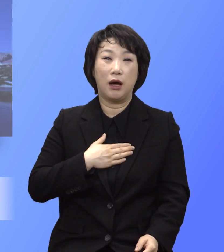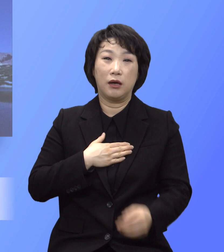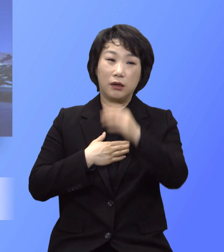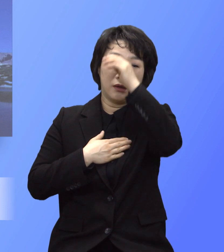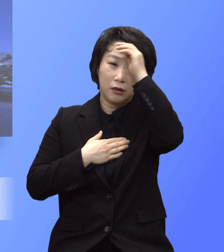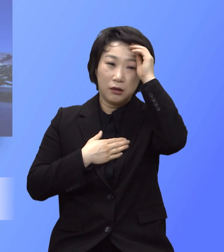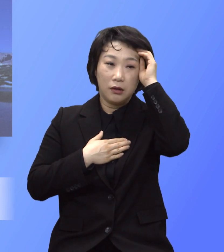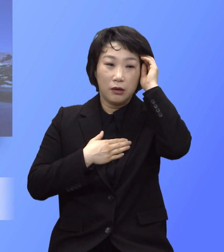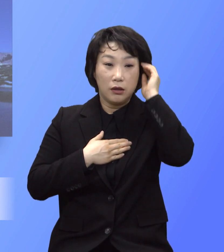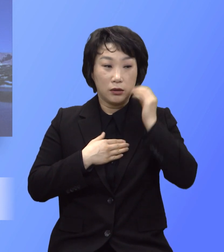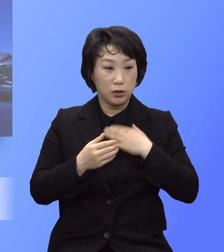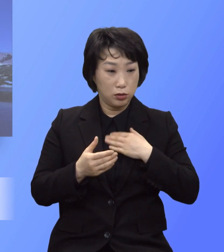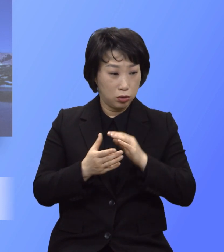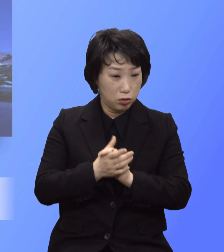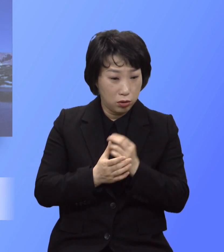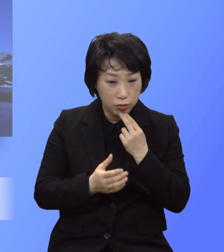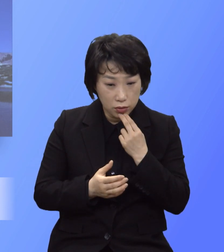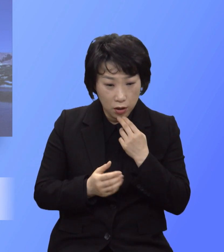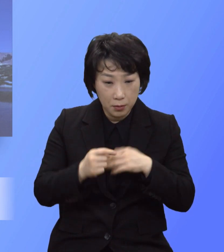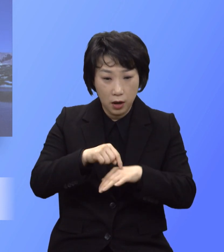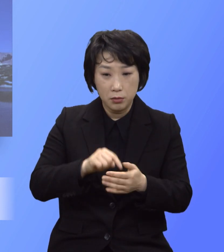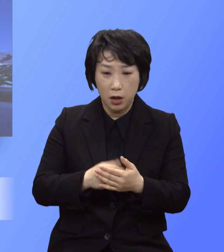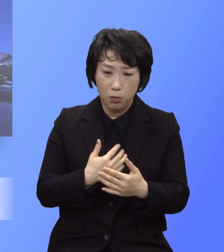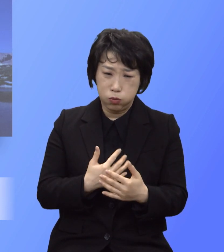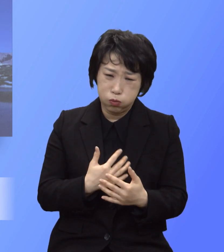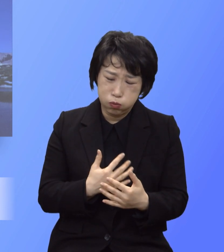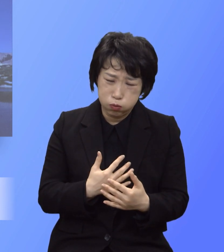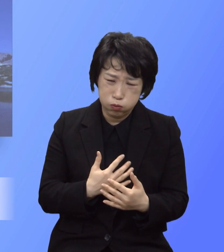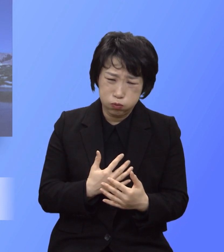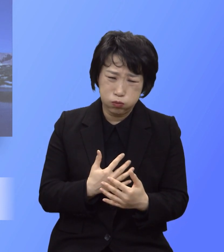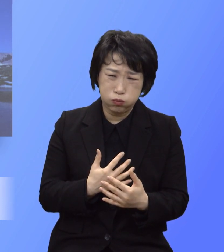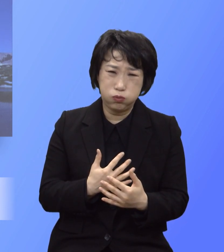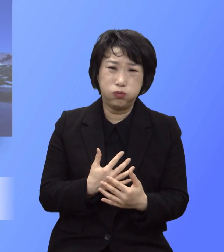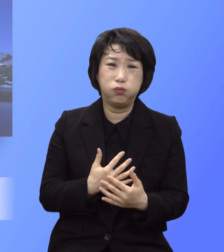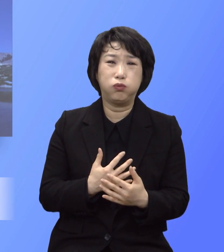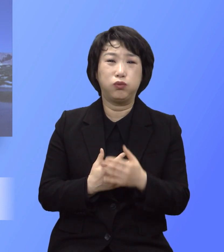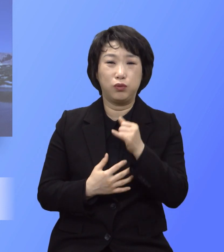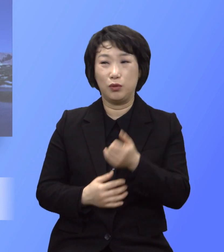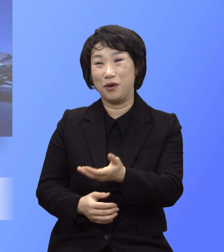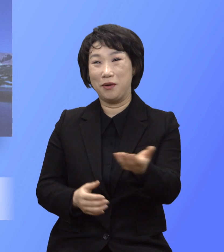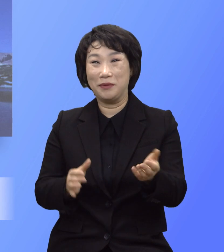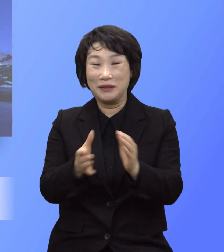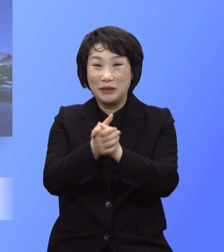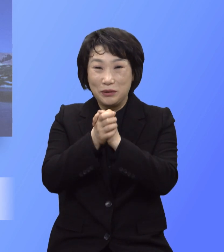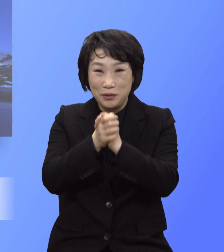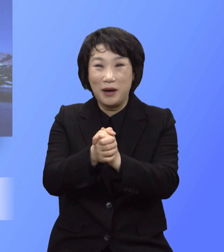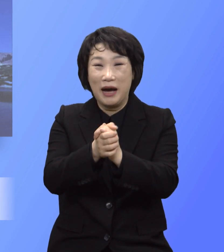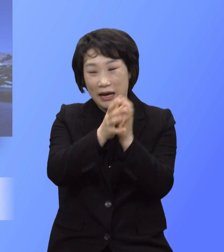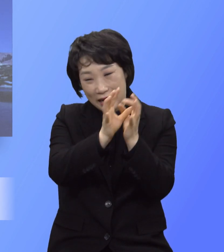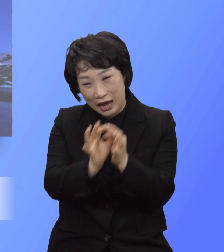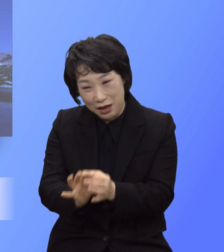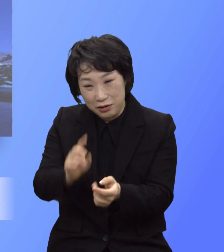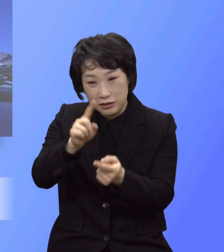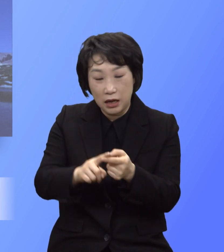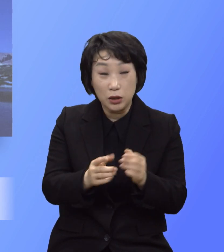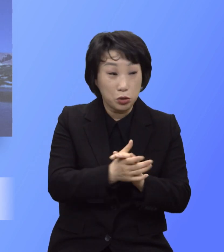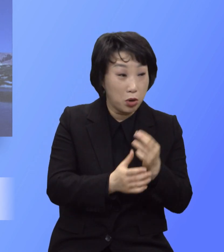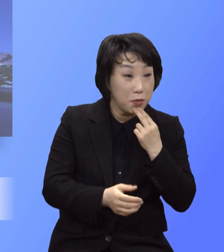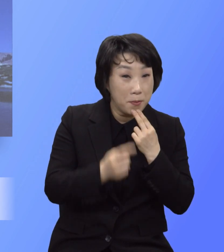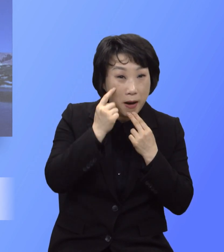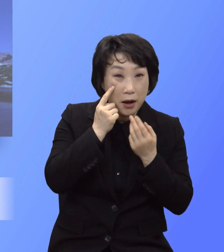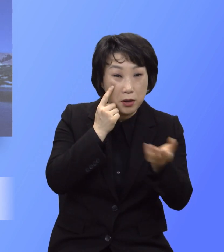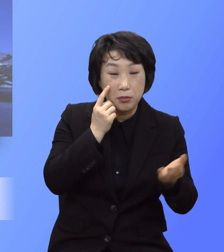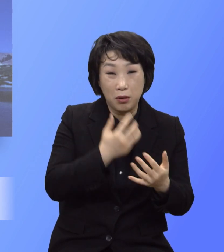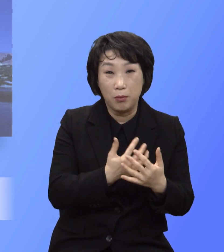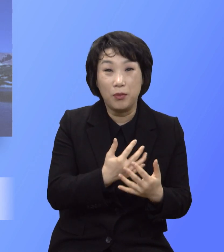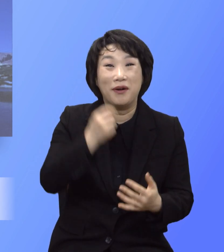하면 마음속에도 불안하고 좁아져요. 여러분도 기도하다 기도 안 하면 그런 걸 느꼈을